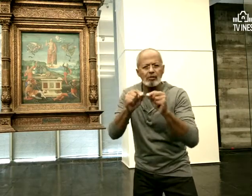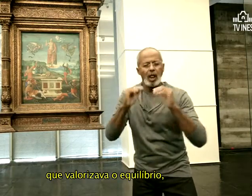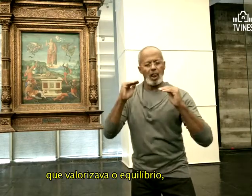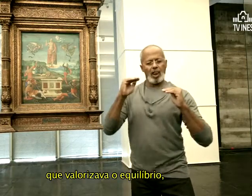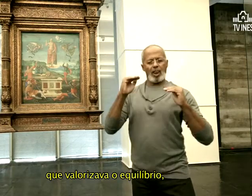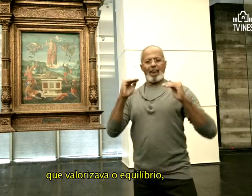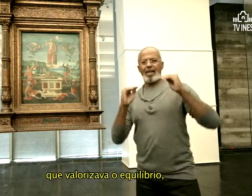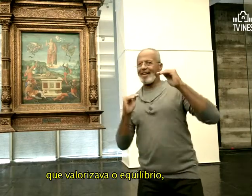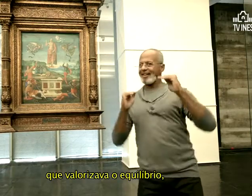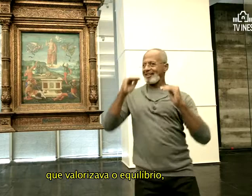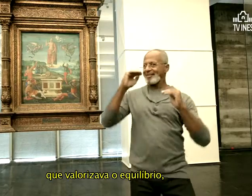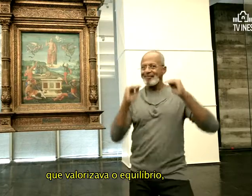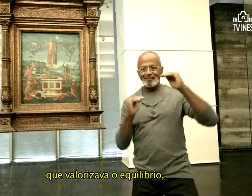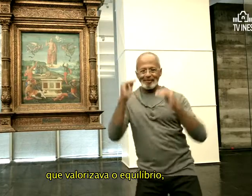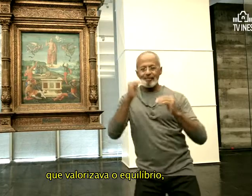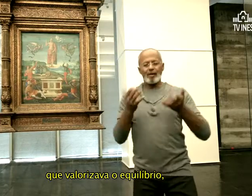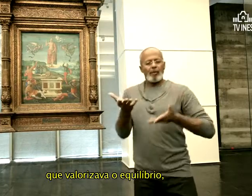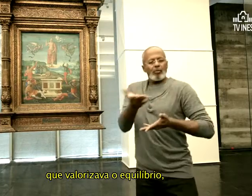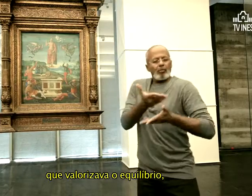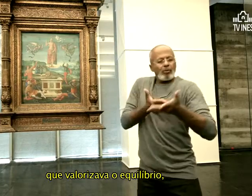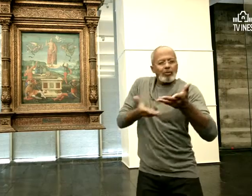que valorizava o equilíbrio,